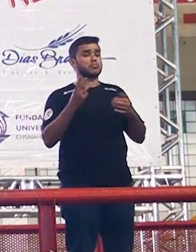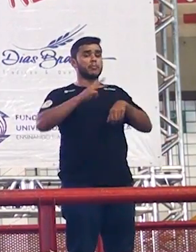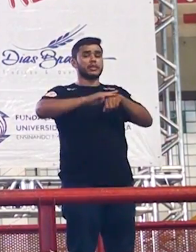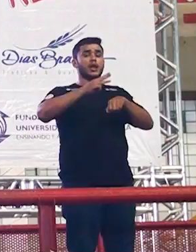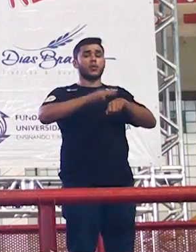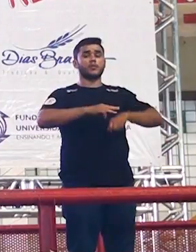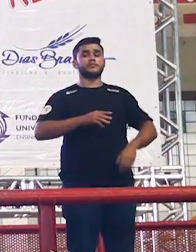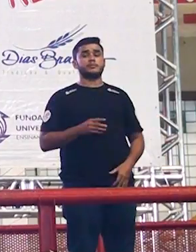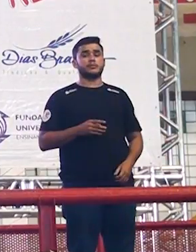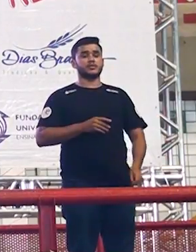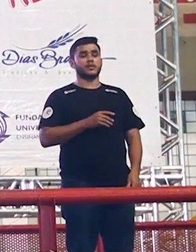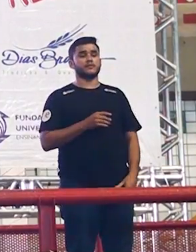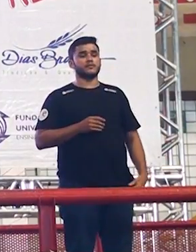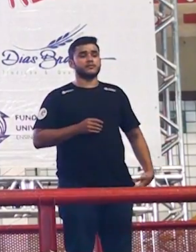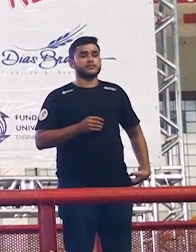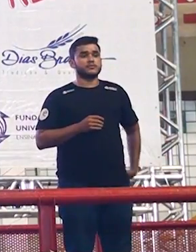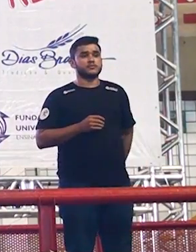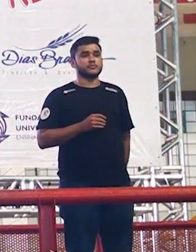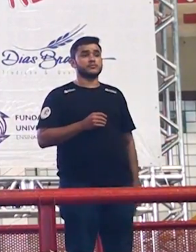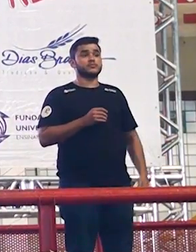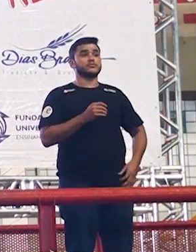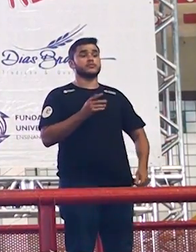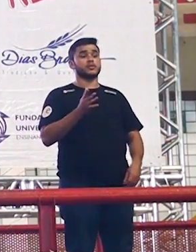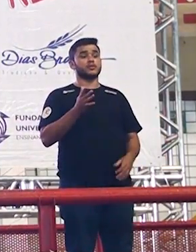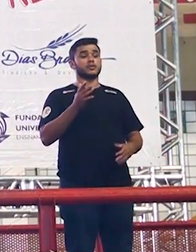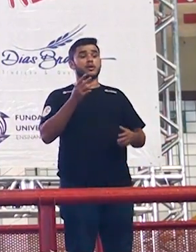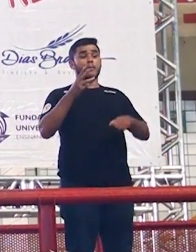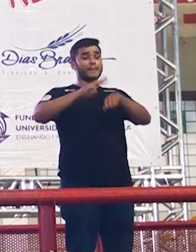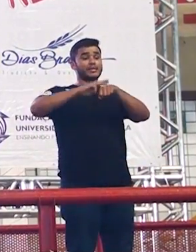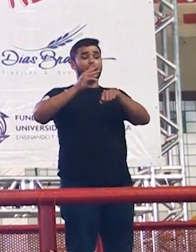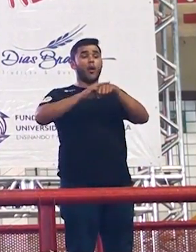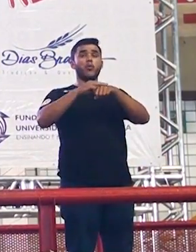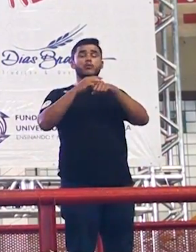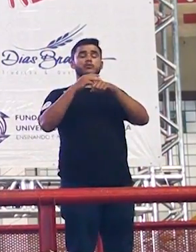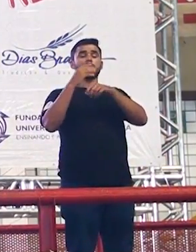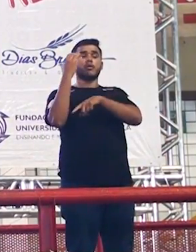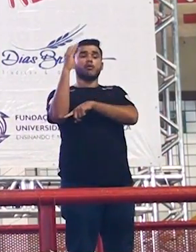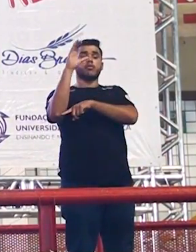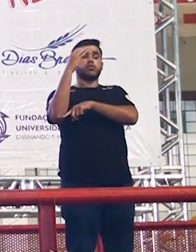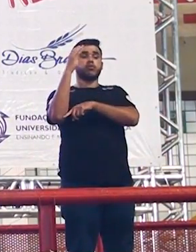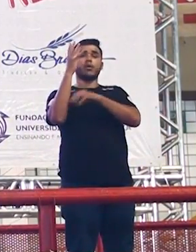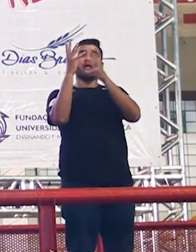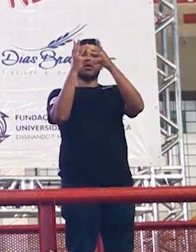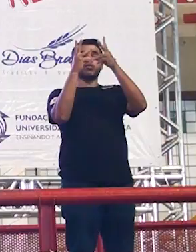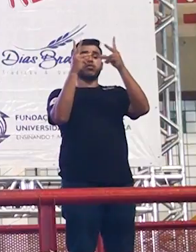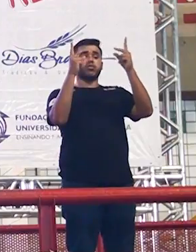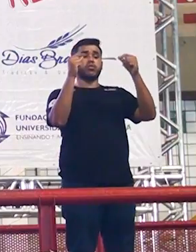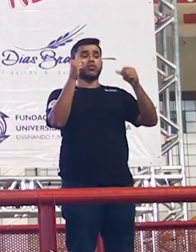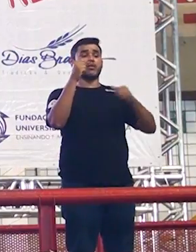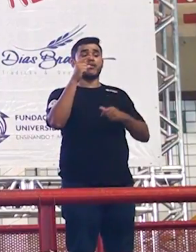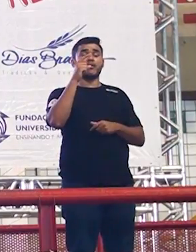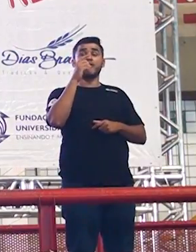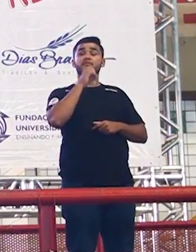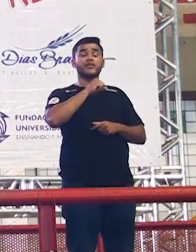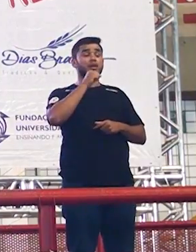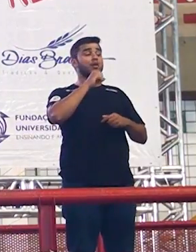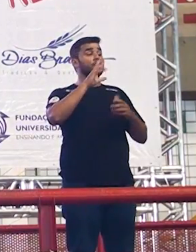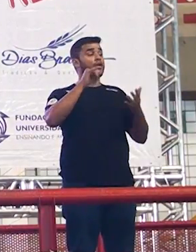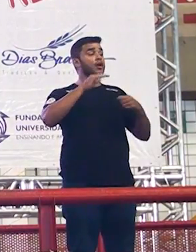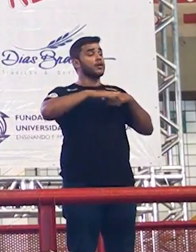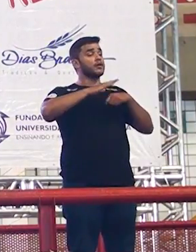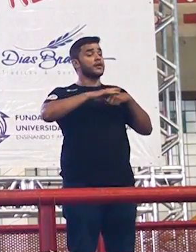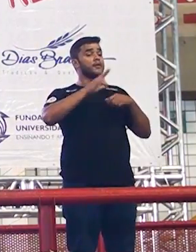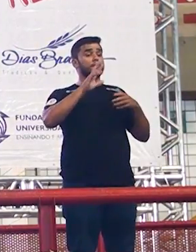metal? É que os metais oxidam facilmente. Especialmente, pessoal, onde essas usinas são